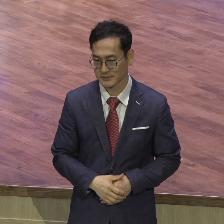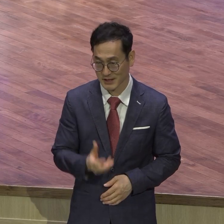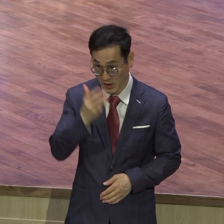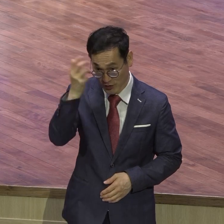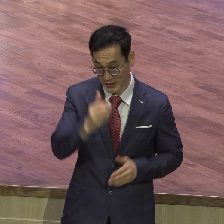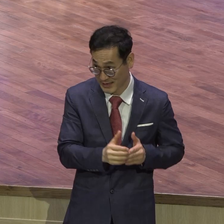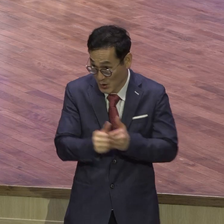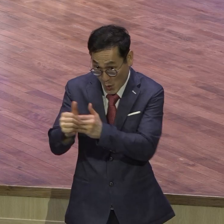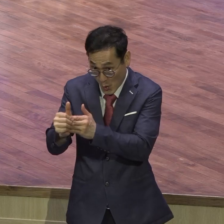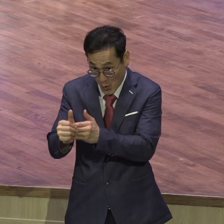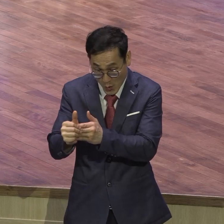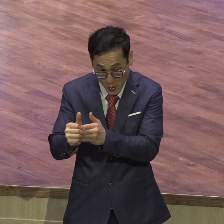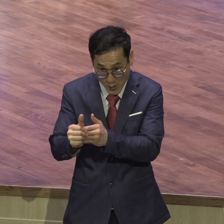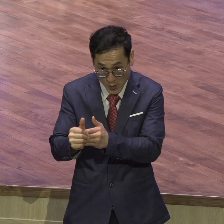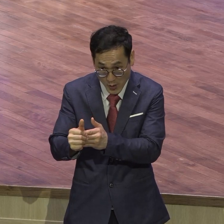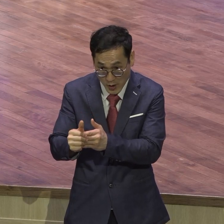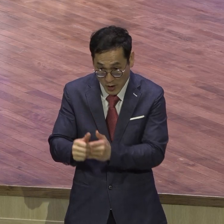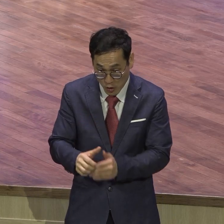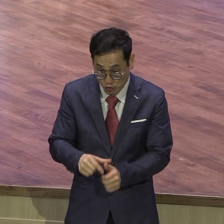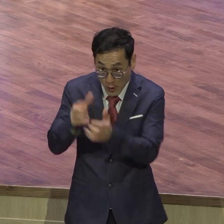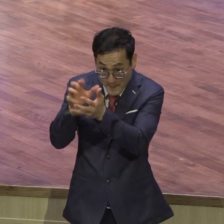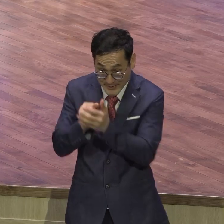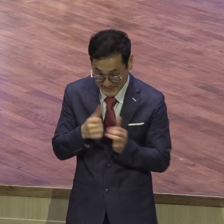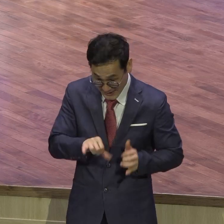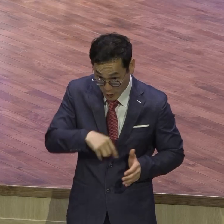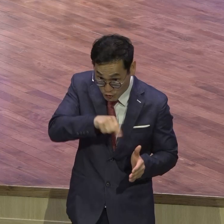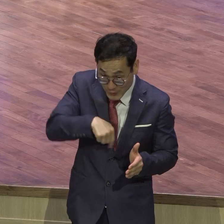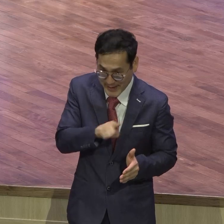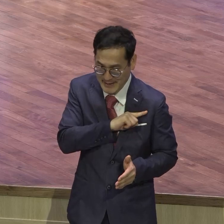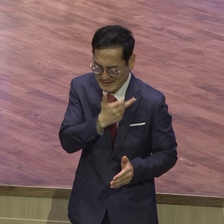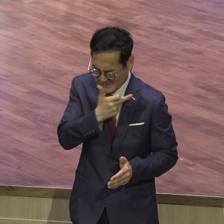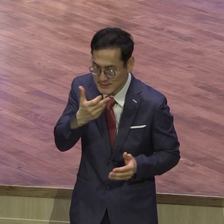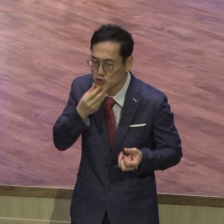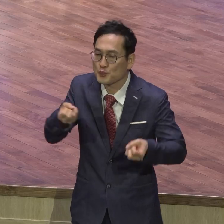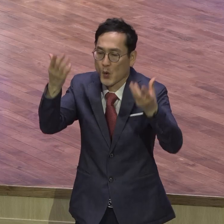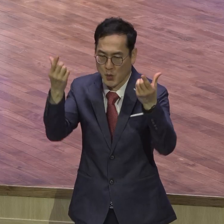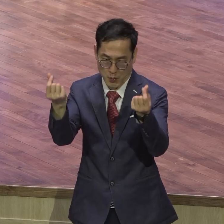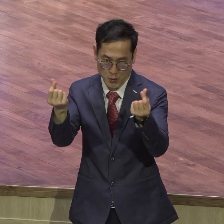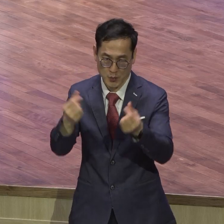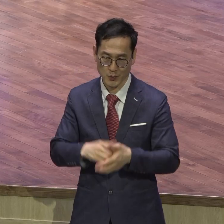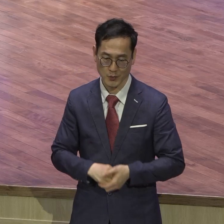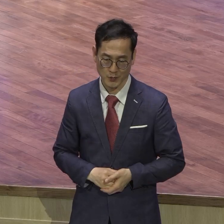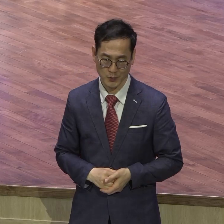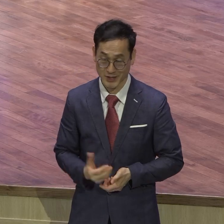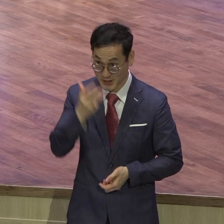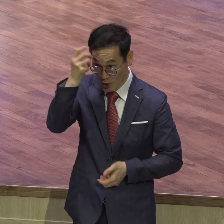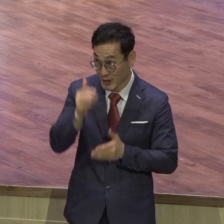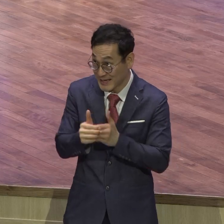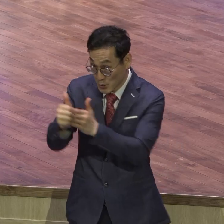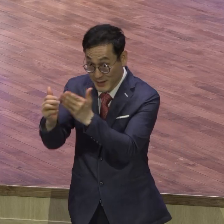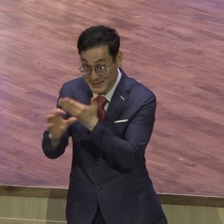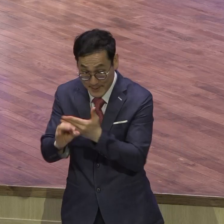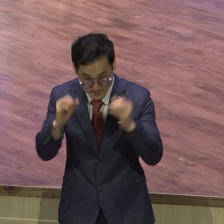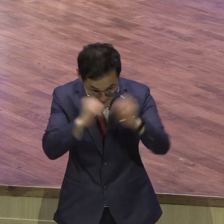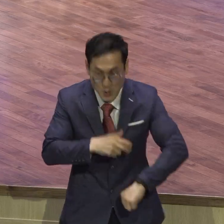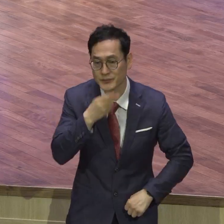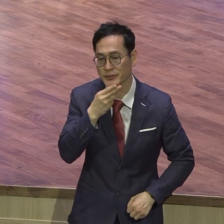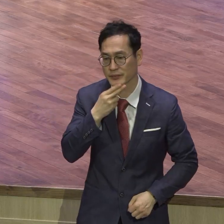하나님에게서 가장 큰 축복이고 가장 큰 힘이에요 그래서 성령 인도 받으면 망할 수가 없어요